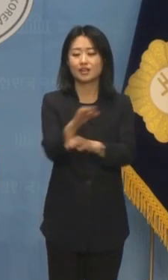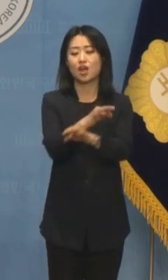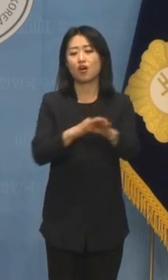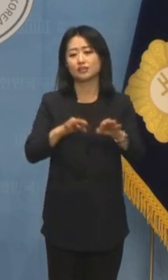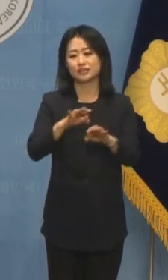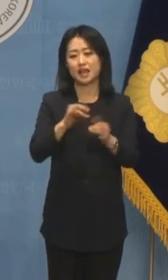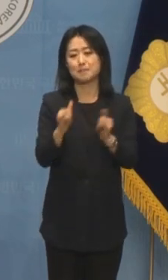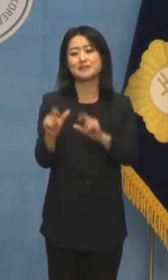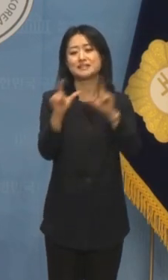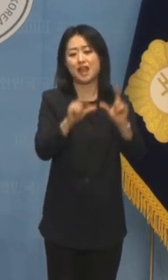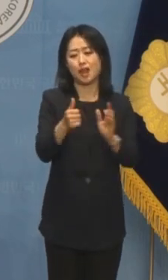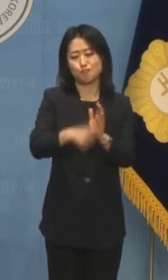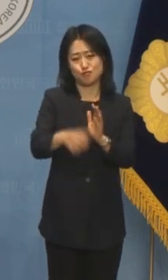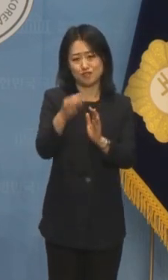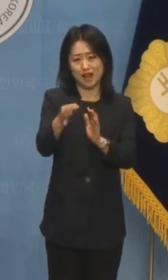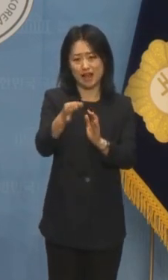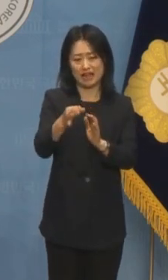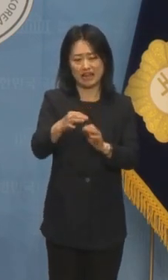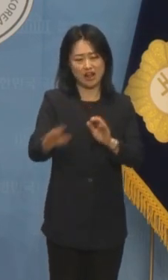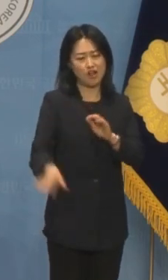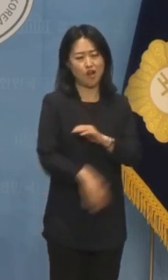경제, 민생, 물가입니다.